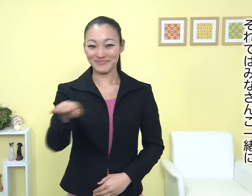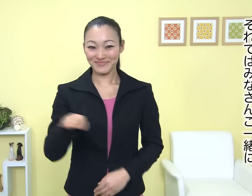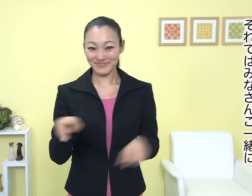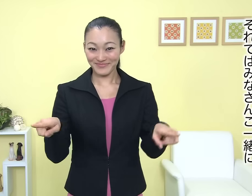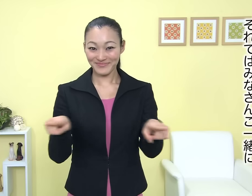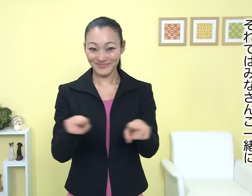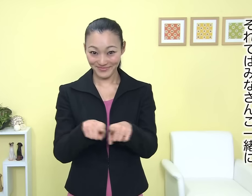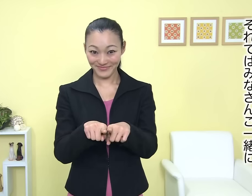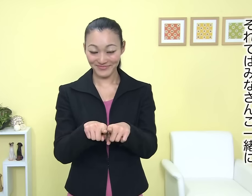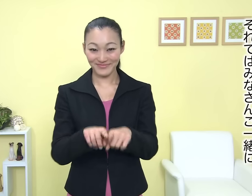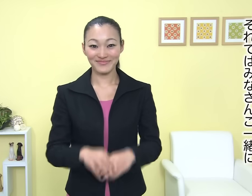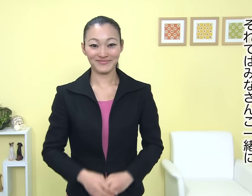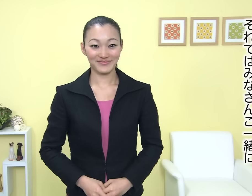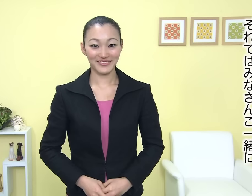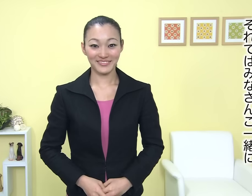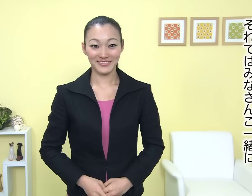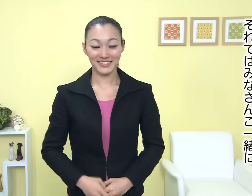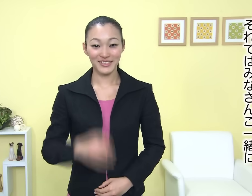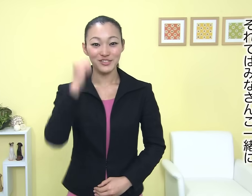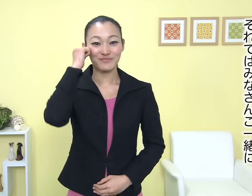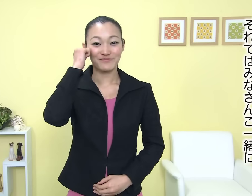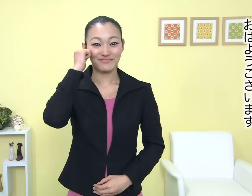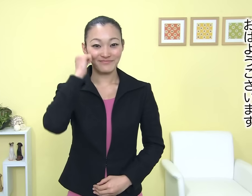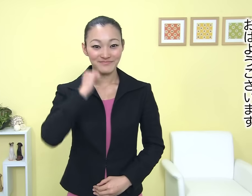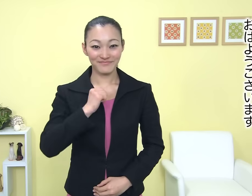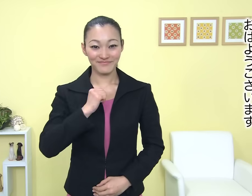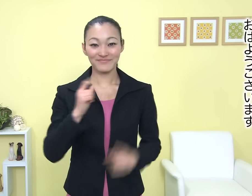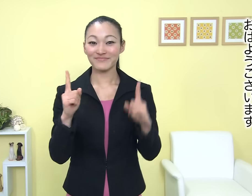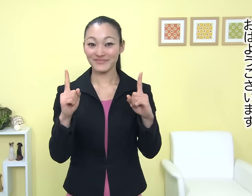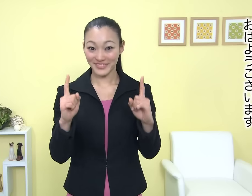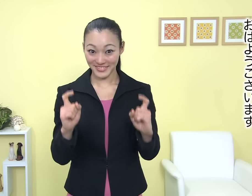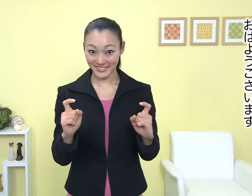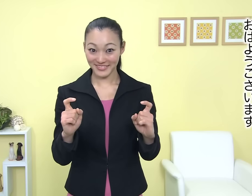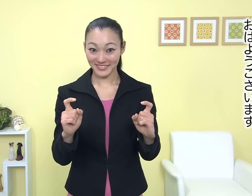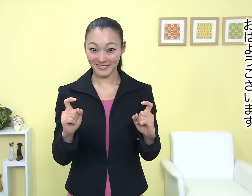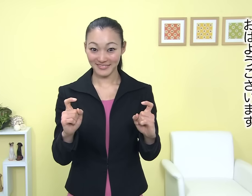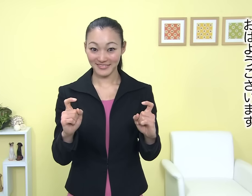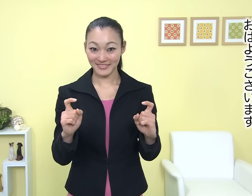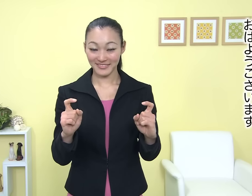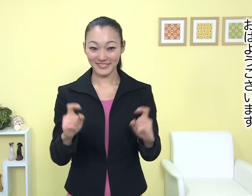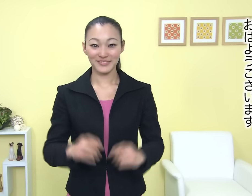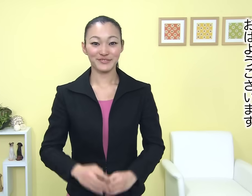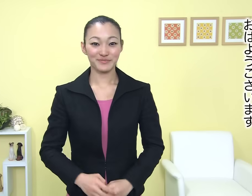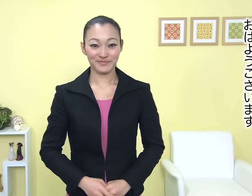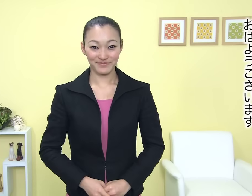それでは皆さんご一緒に、おはようございます。